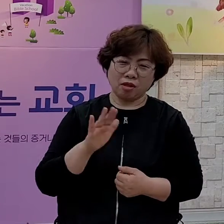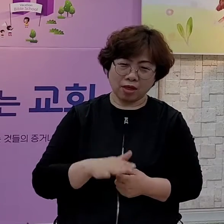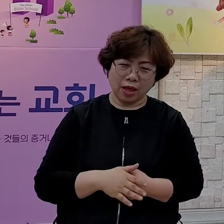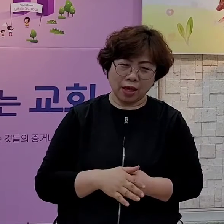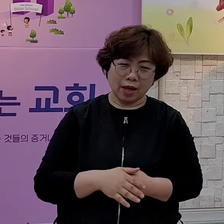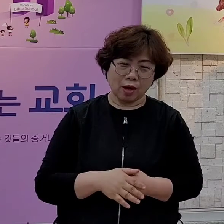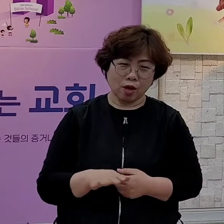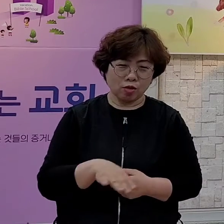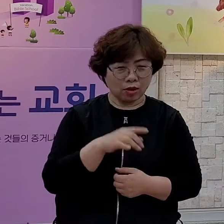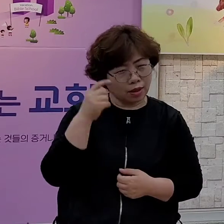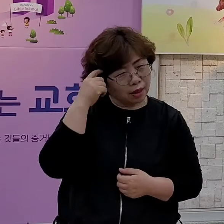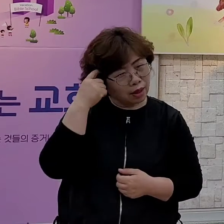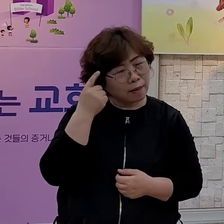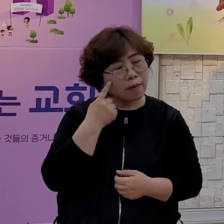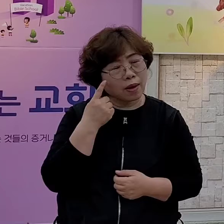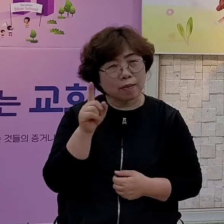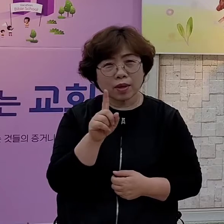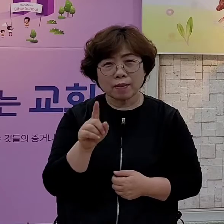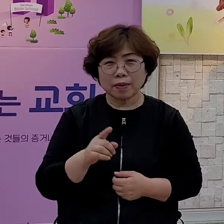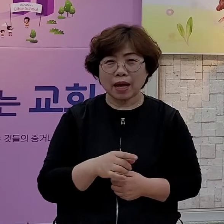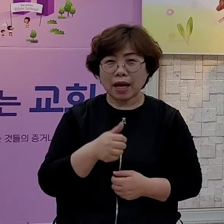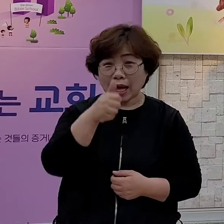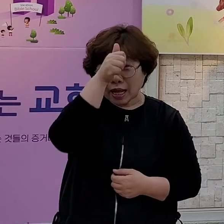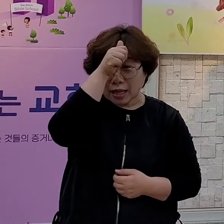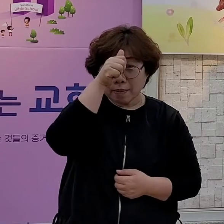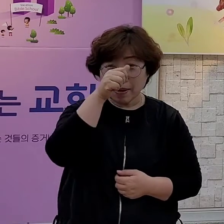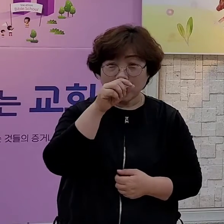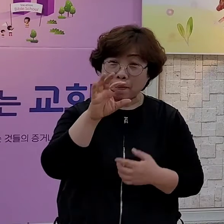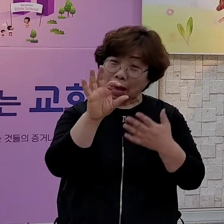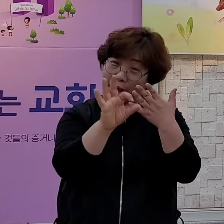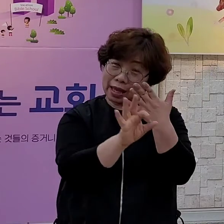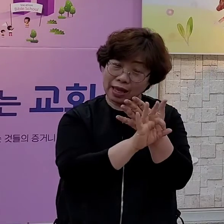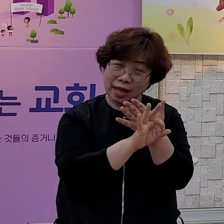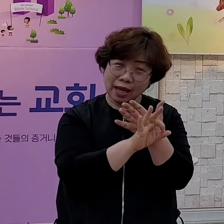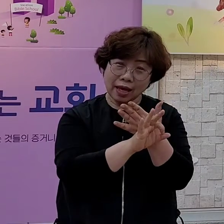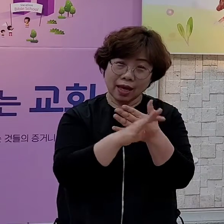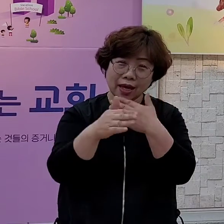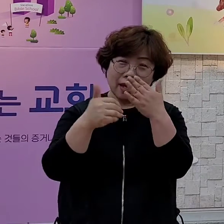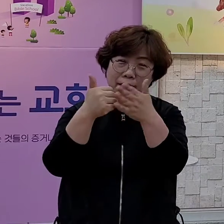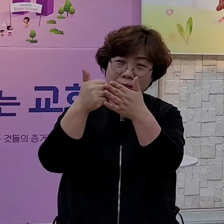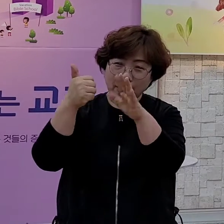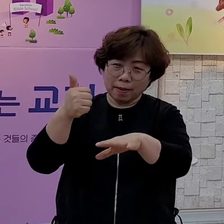따먹었니? 물었을 때에 하나님 제가 잘못했습니다.